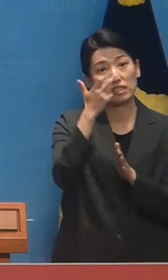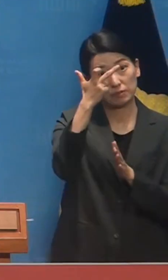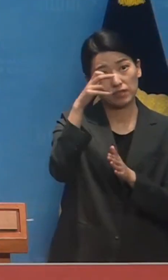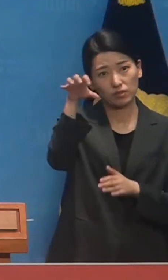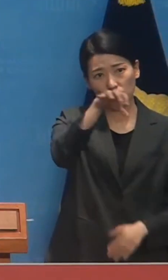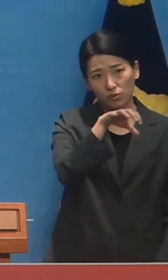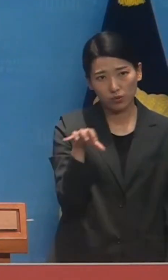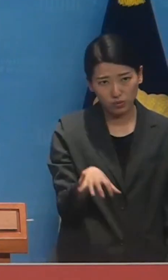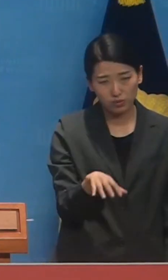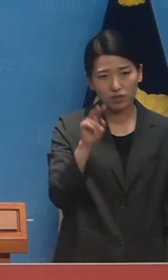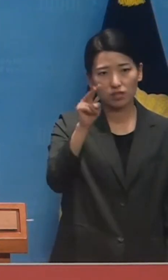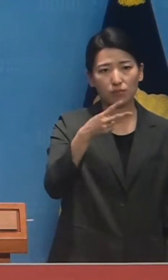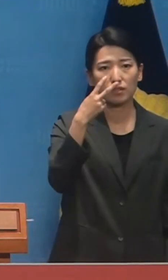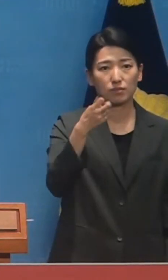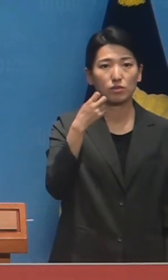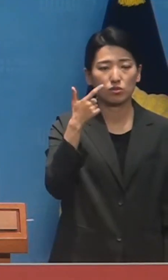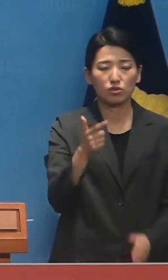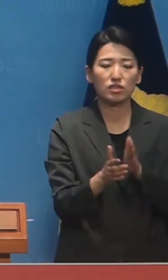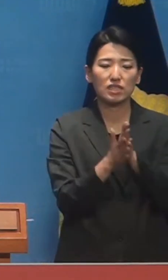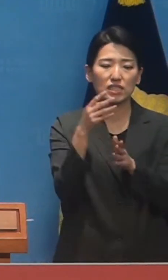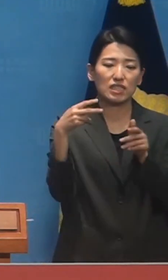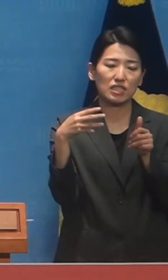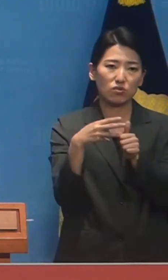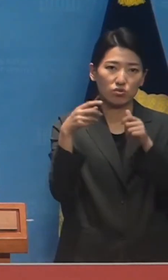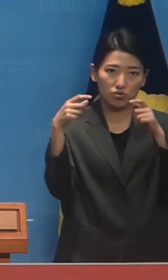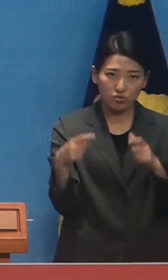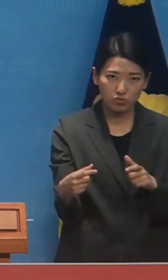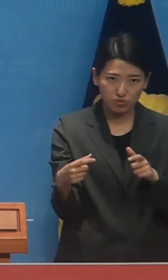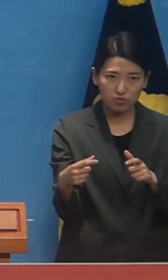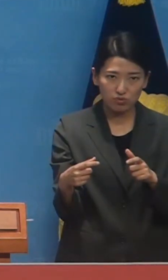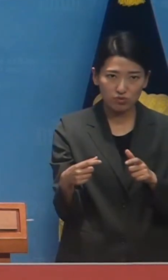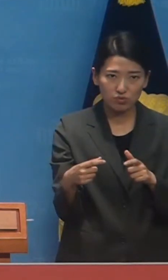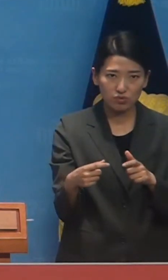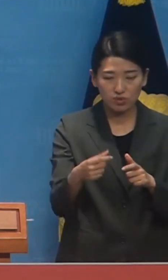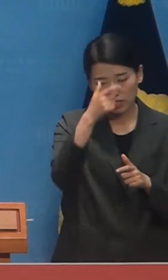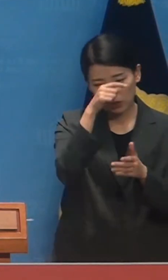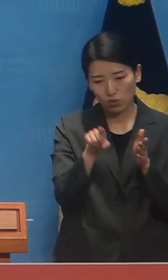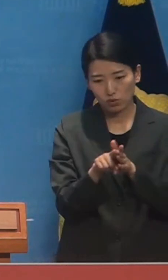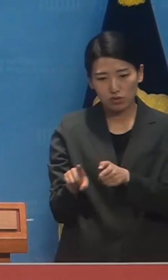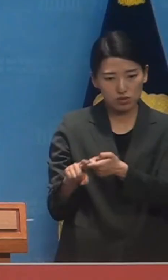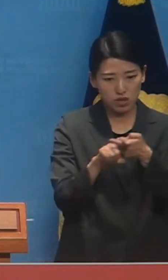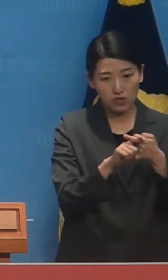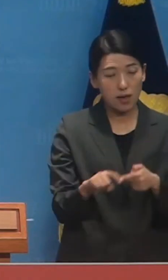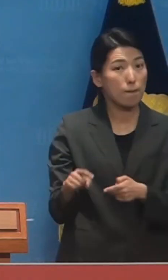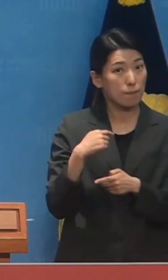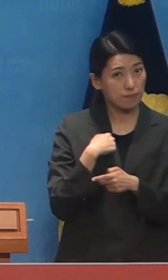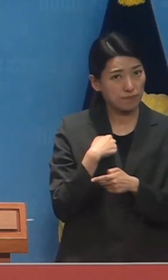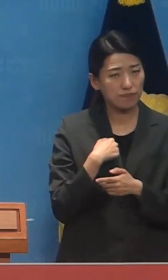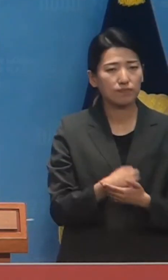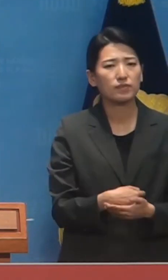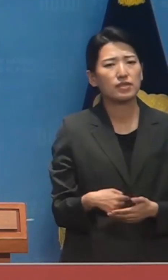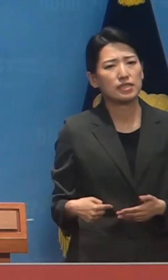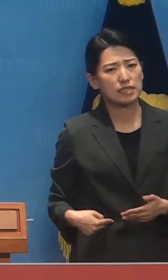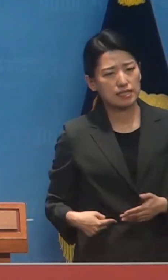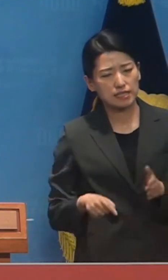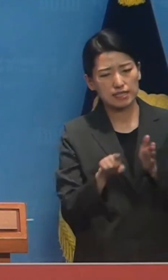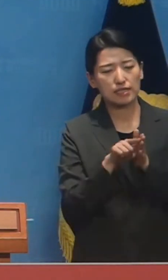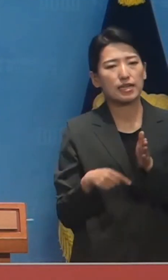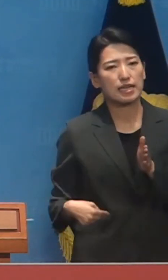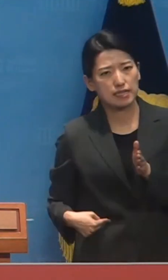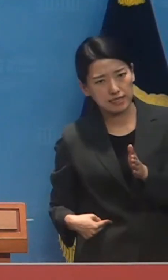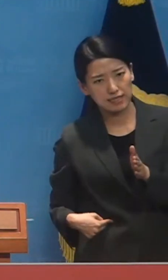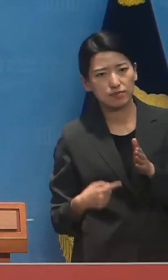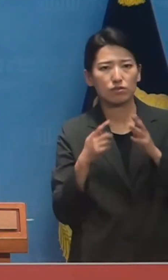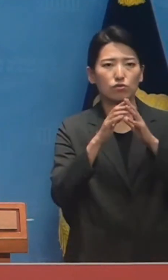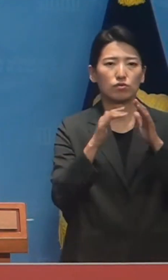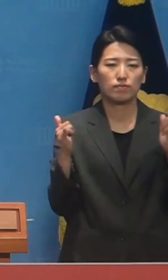광역시도 226개 시군구 기독교 총연합회는 분명한 신앙 양심과 국민의